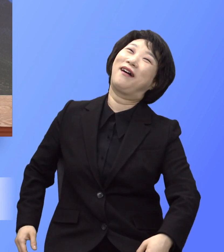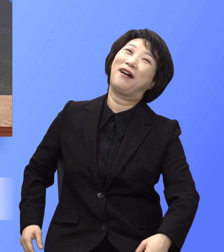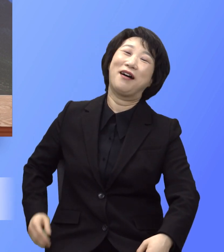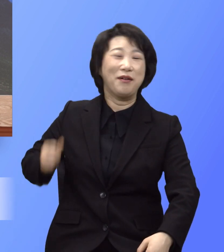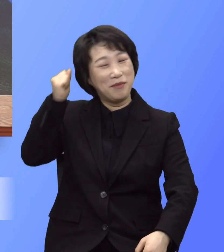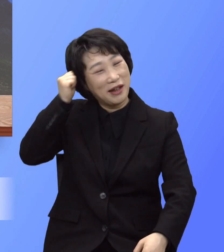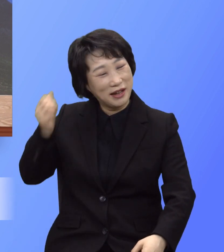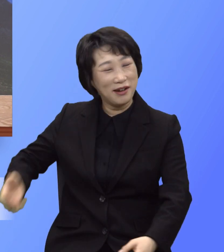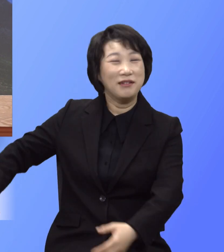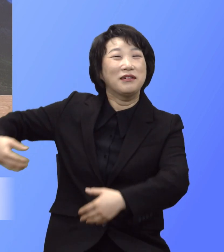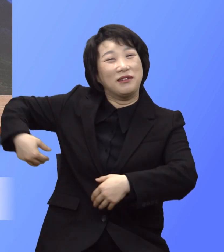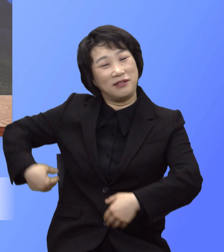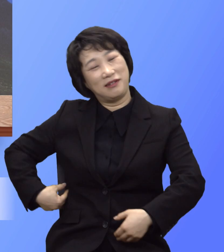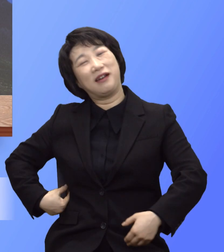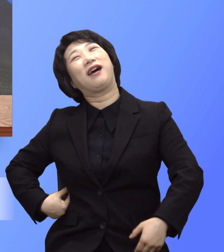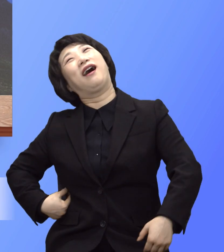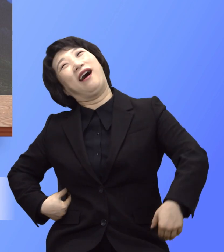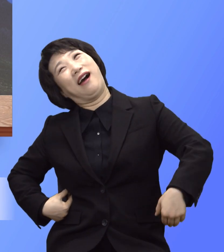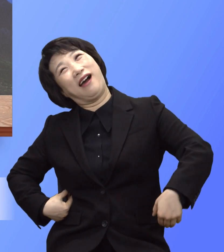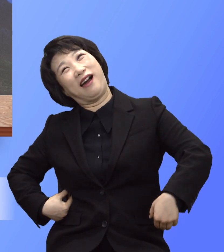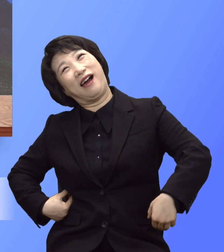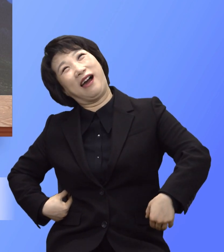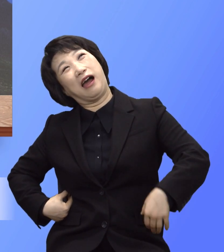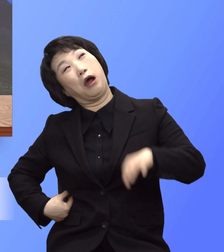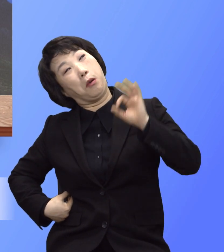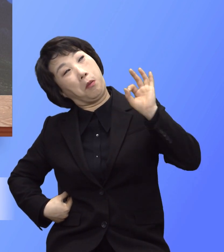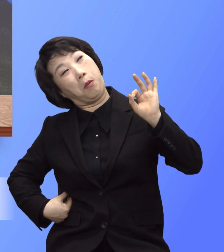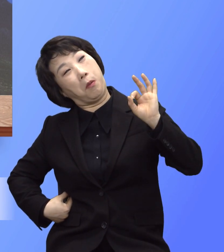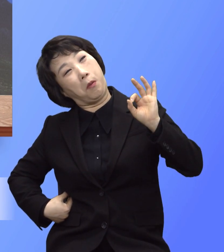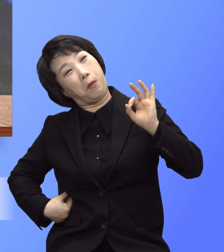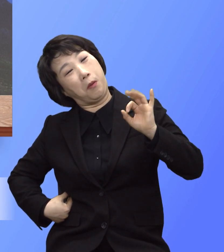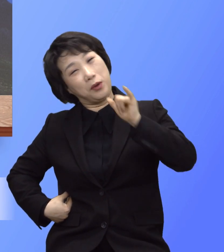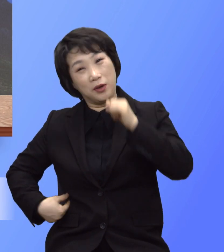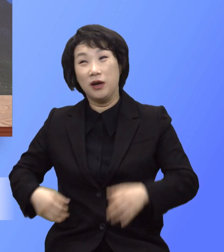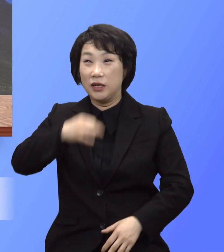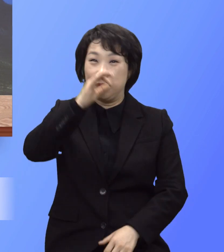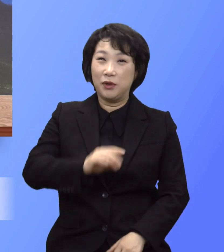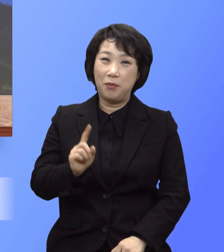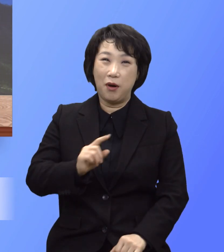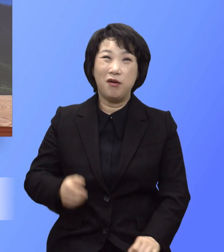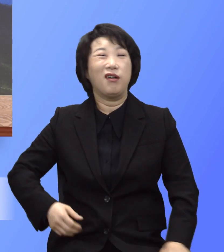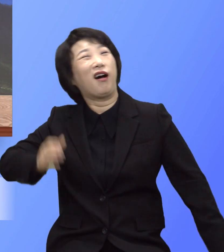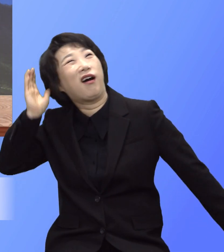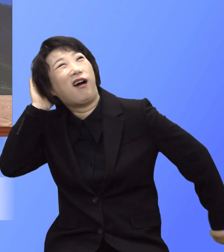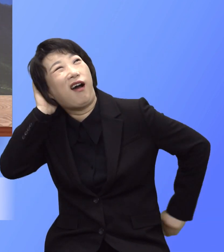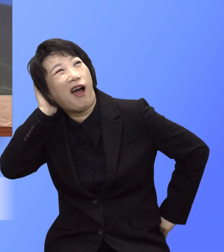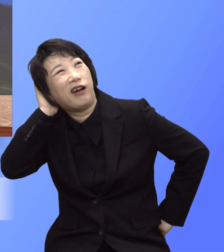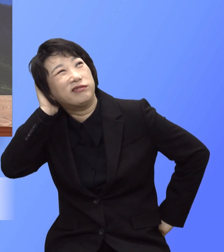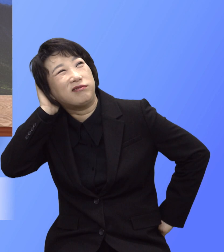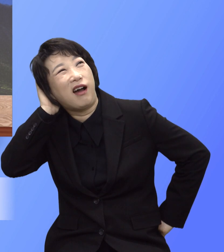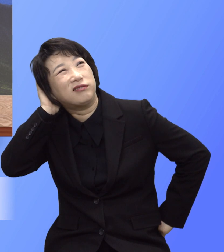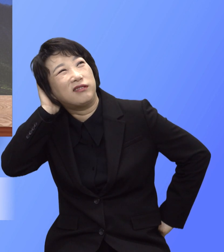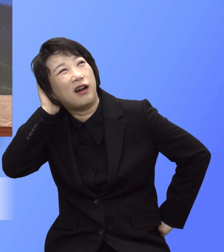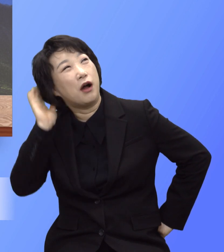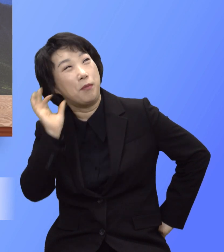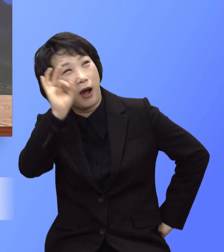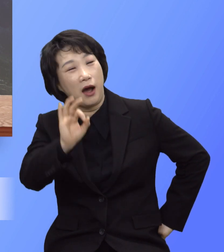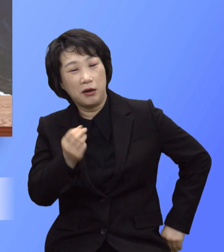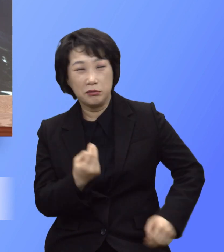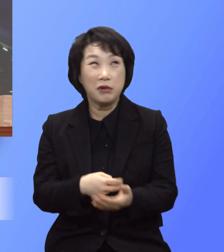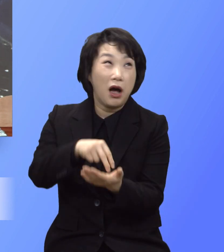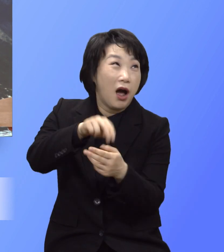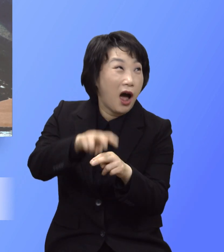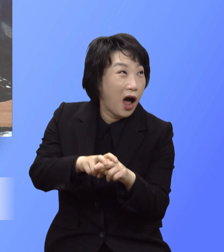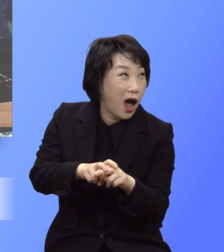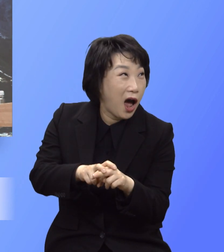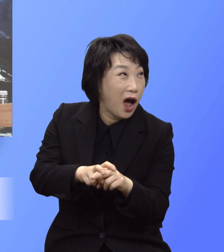갔다가 옆에다 이렇게 대고 또 봤다가 또 힘들면 또 드러눕어서 봤다가 또 일어나서